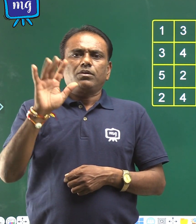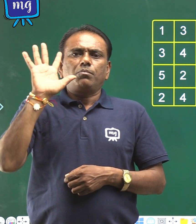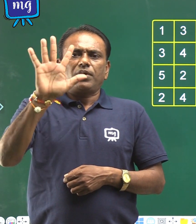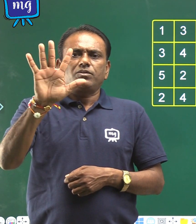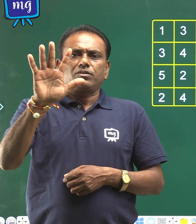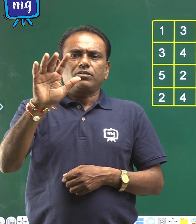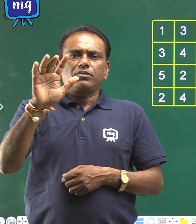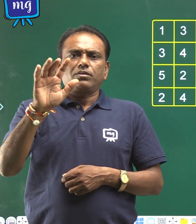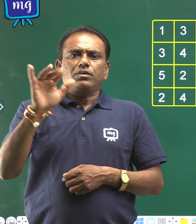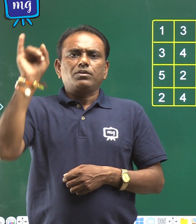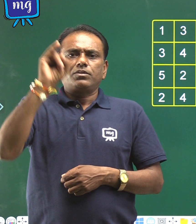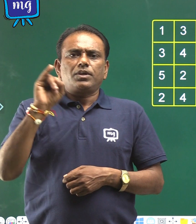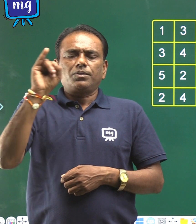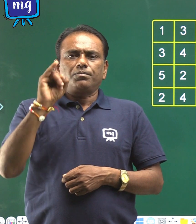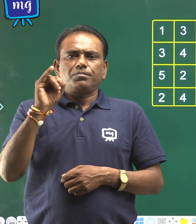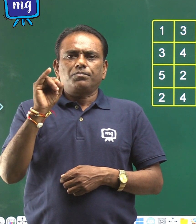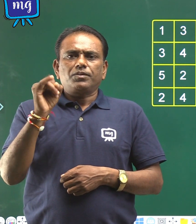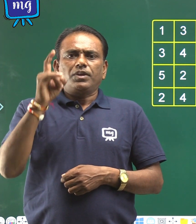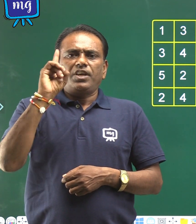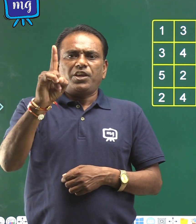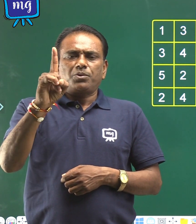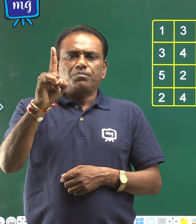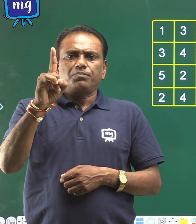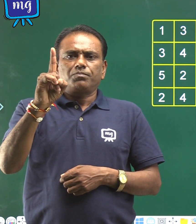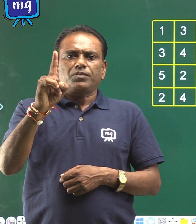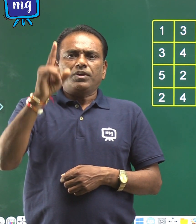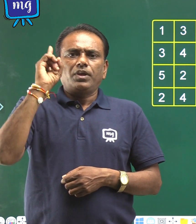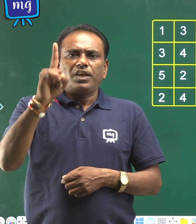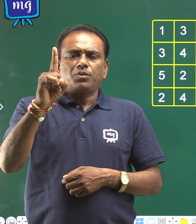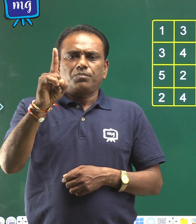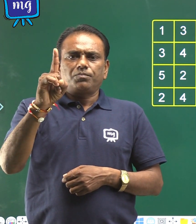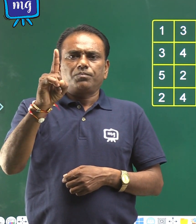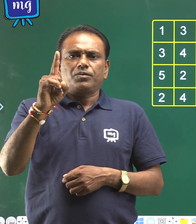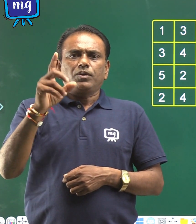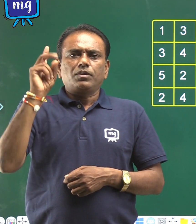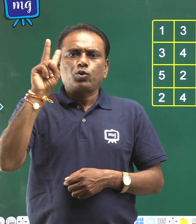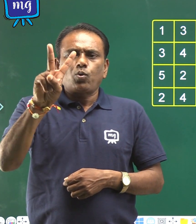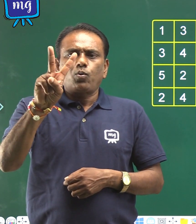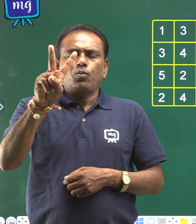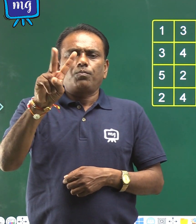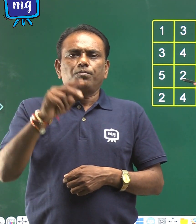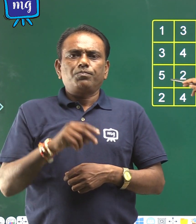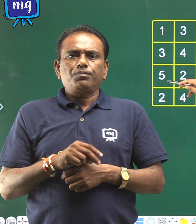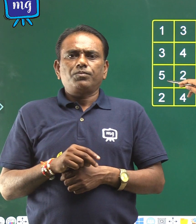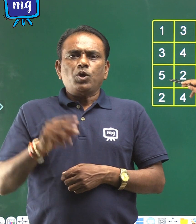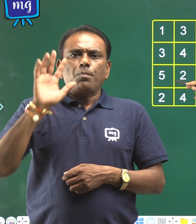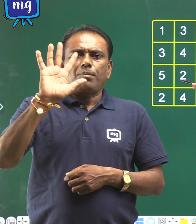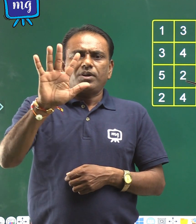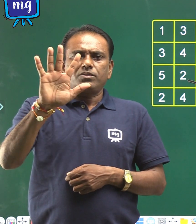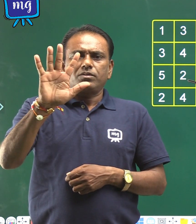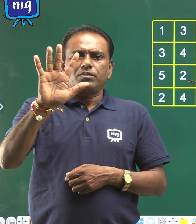5 6 1 1 2